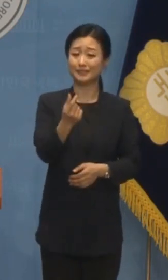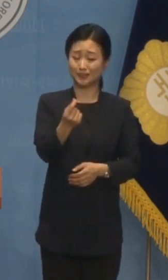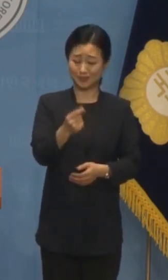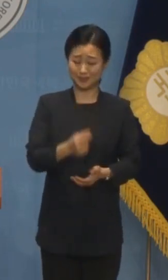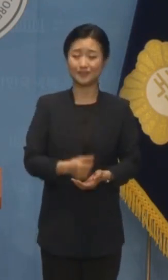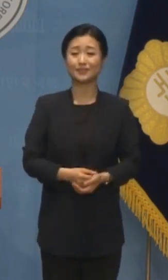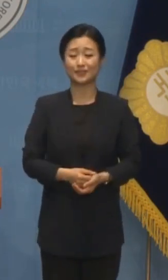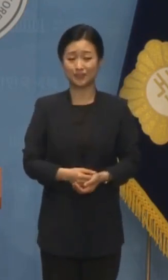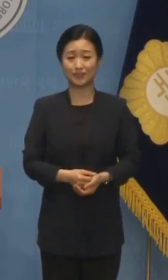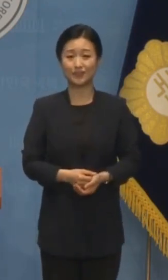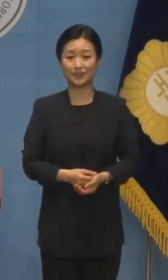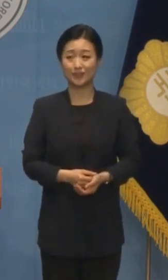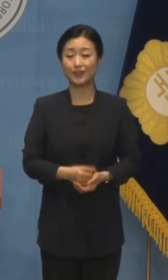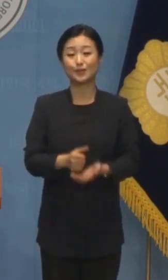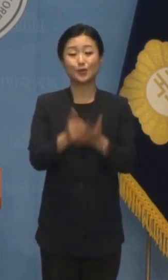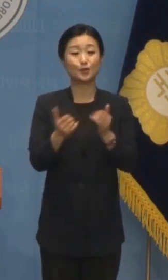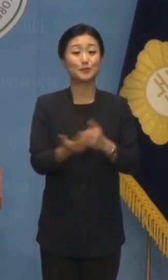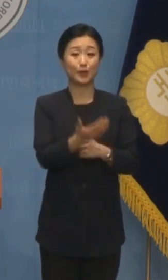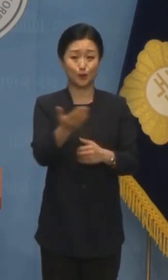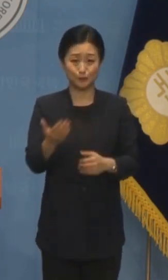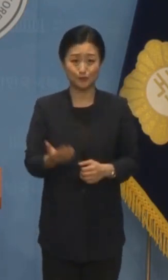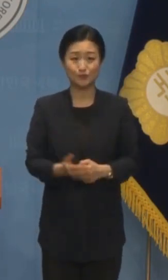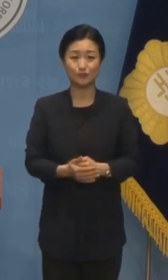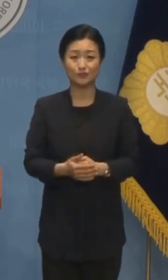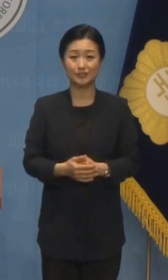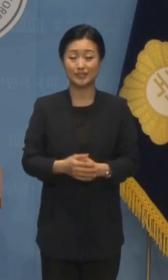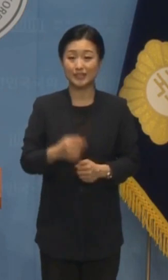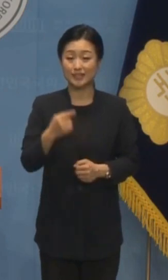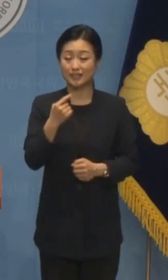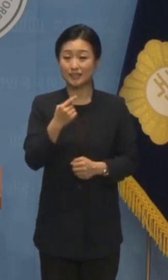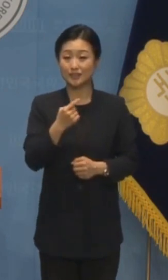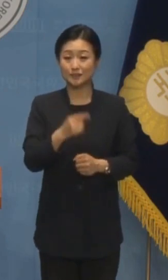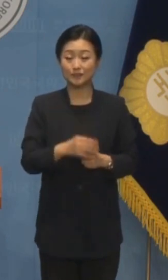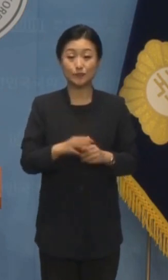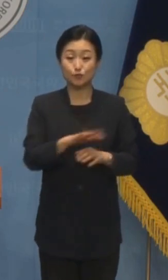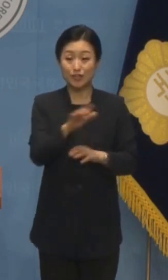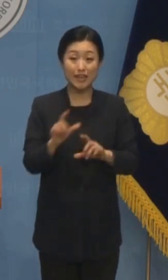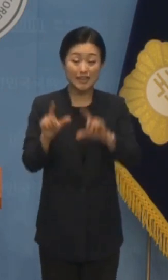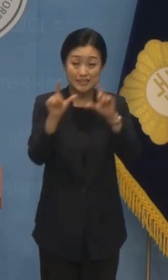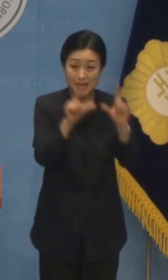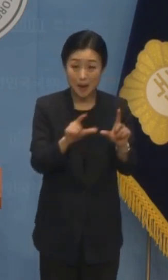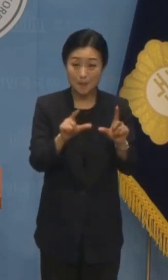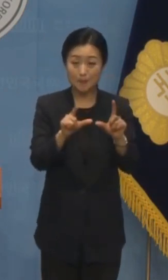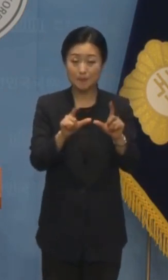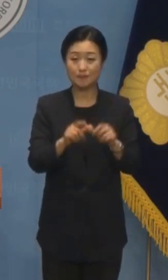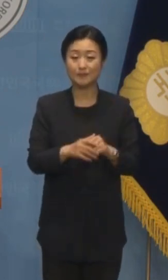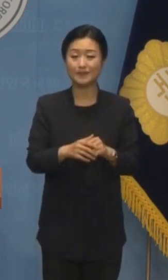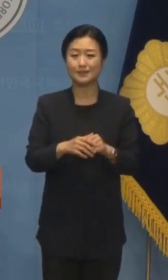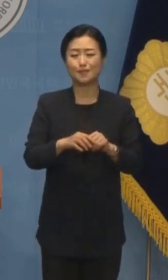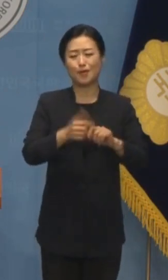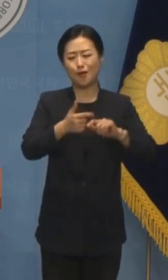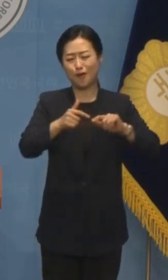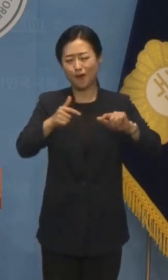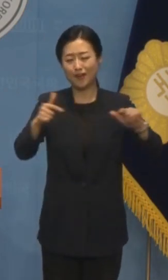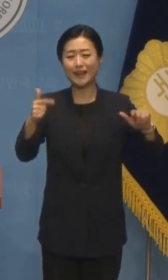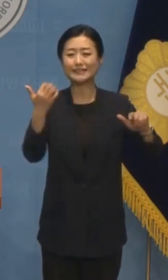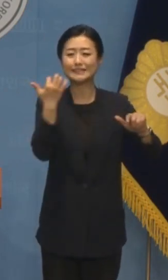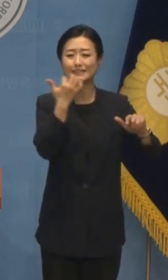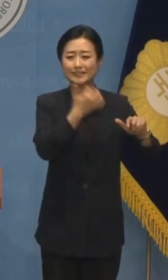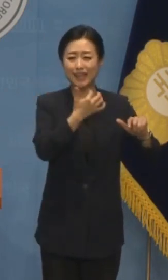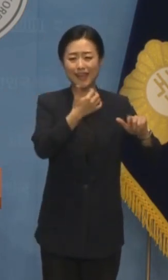맞습니다. 존경하는 국민 여러분, 이론은 회색이고 우리 삶이야말로 총천연색입니다. 우리